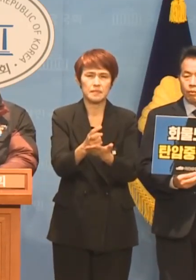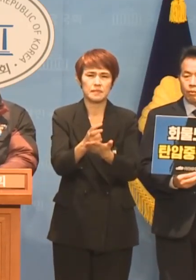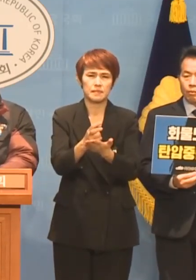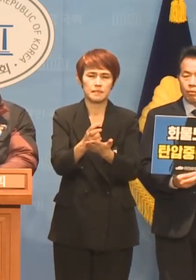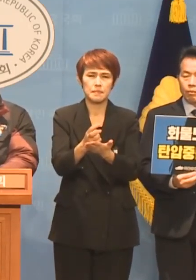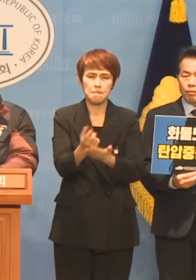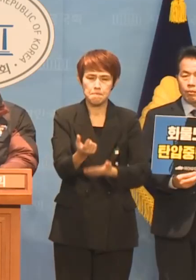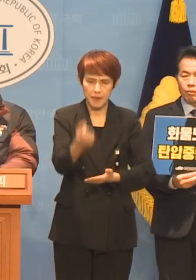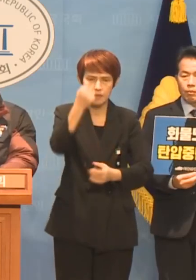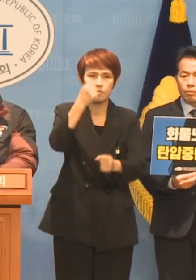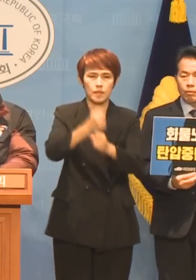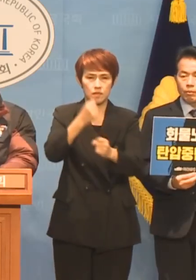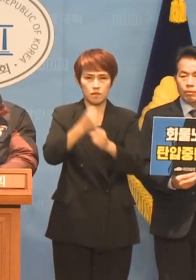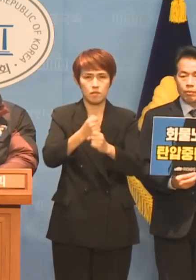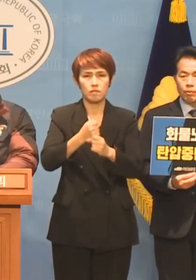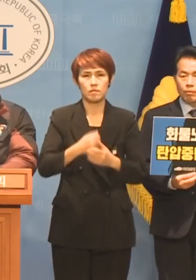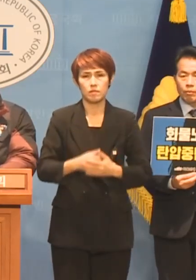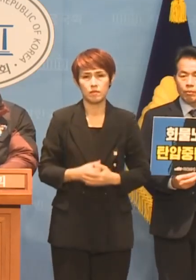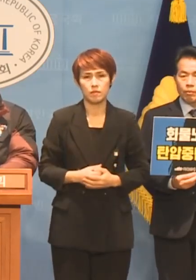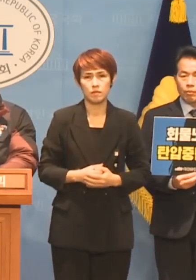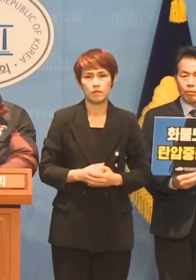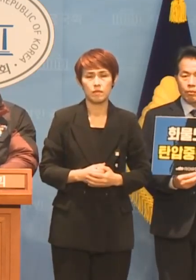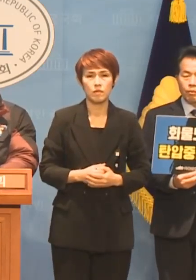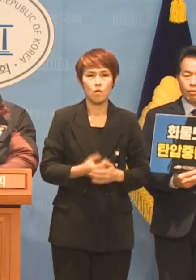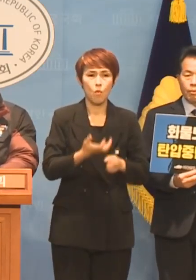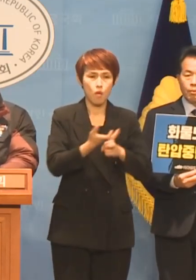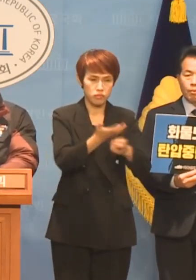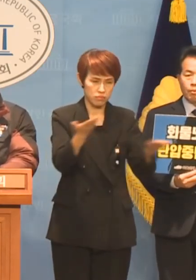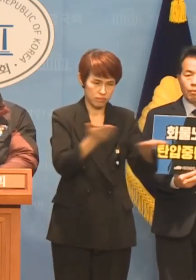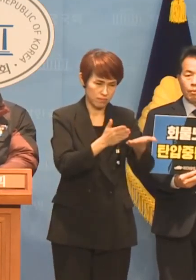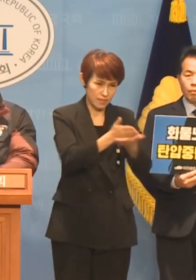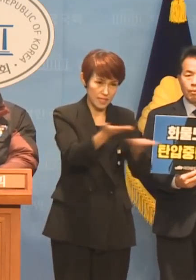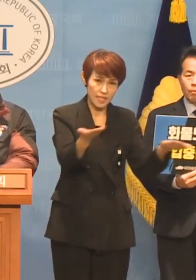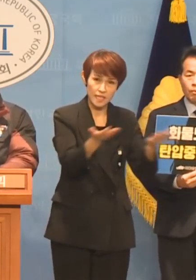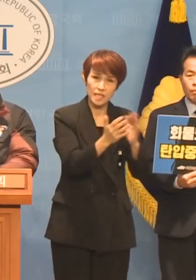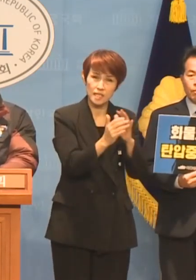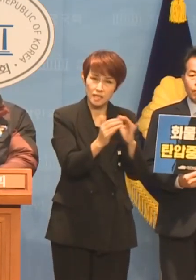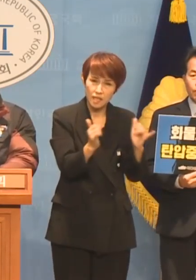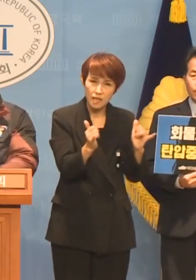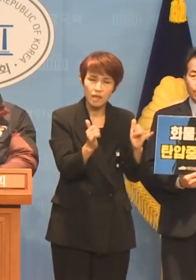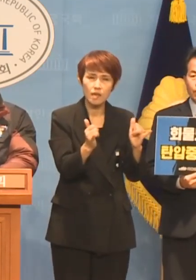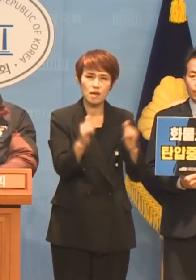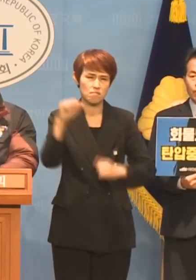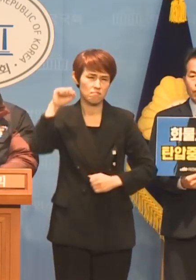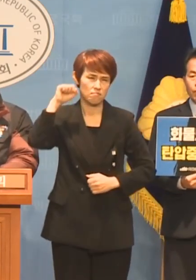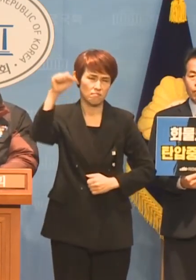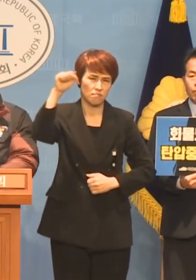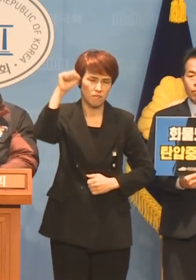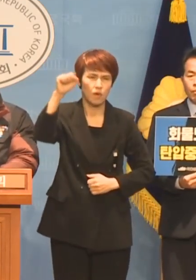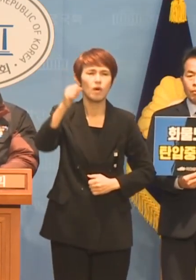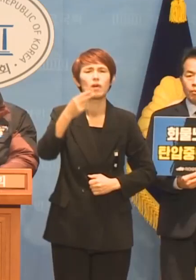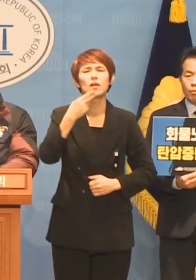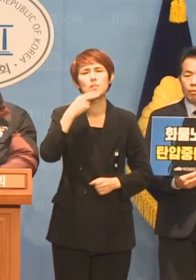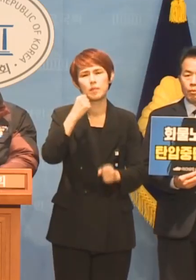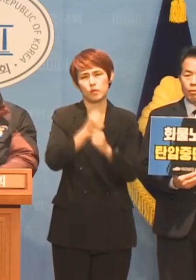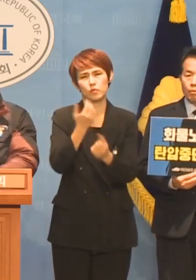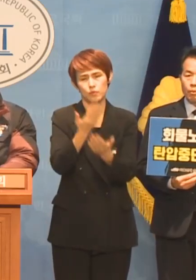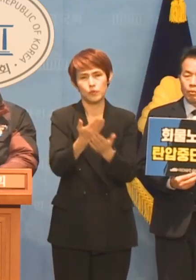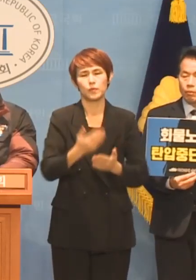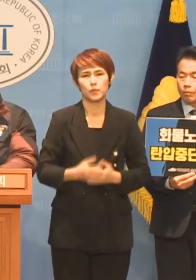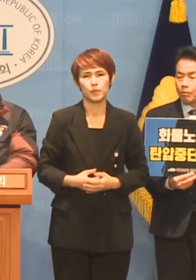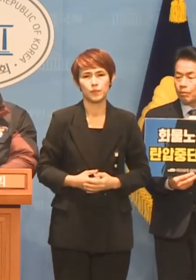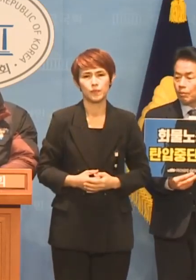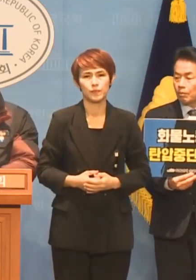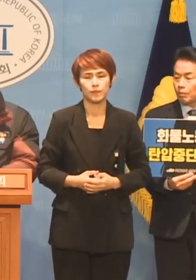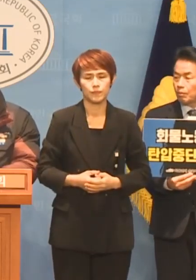재입법하고 전품목 확대를 하여 화물 노동자가 차가운 아스팔트 거리에서 투쟁하는 일이 없었으면 합니다.